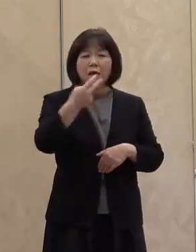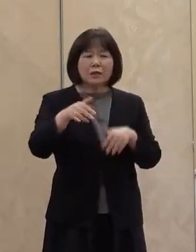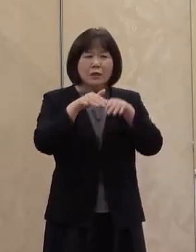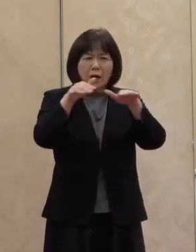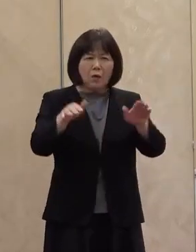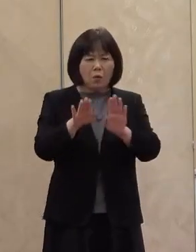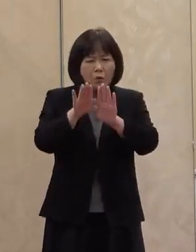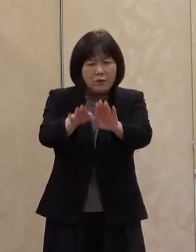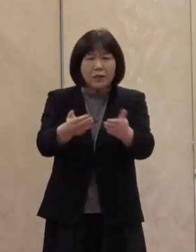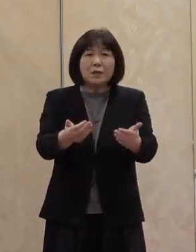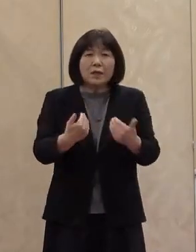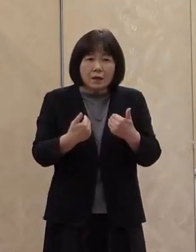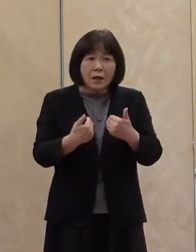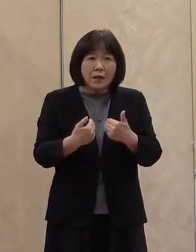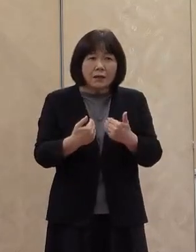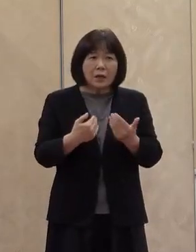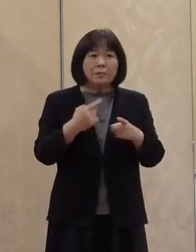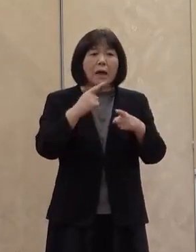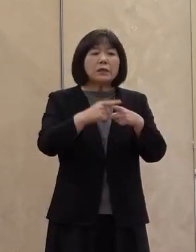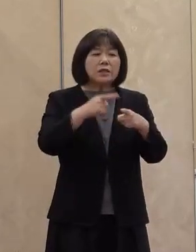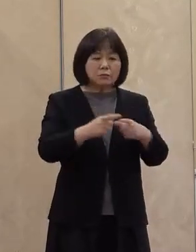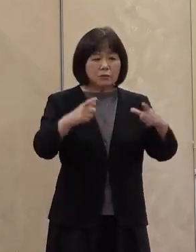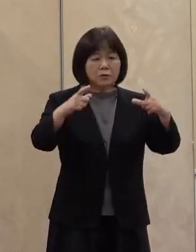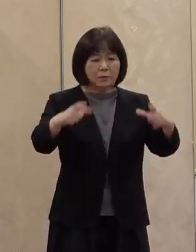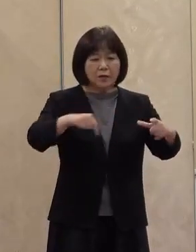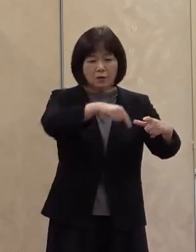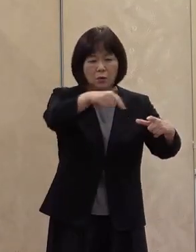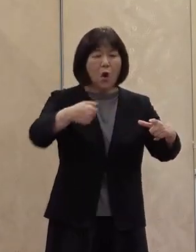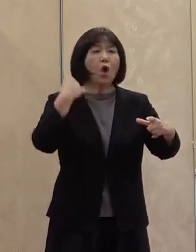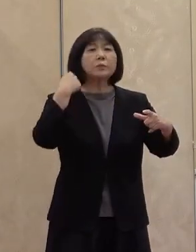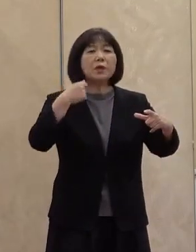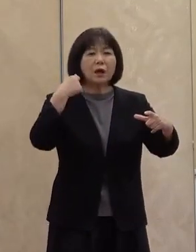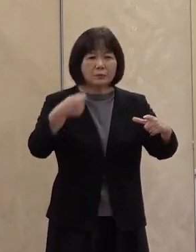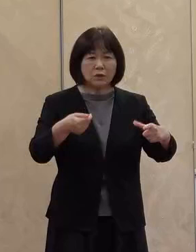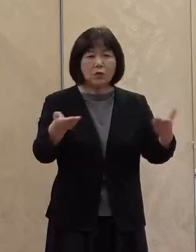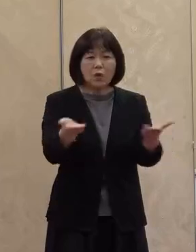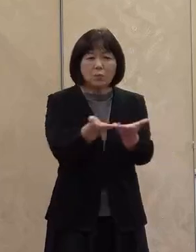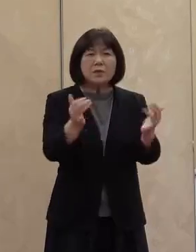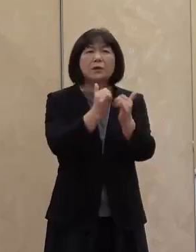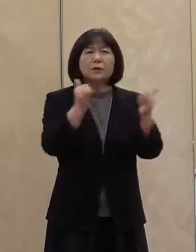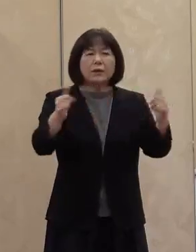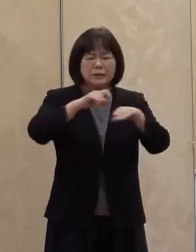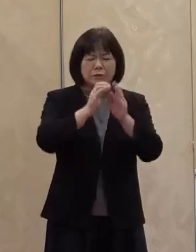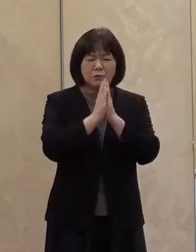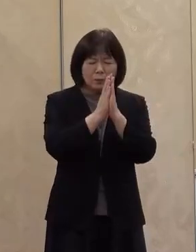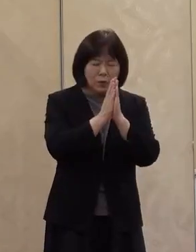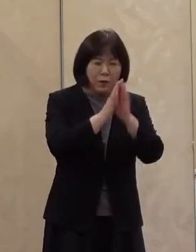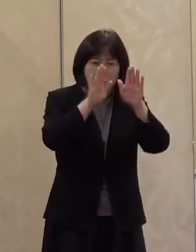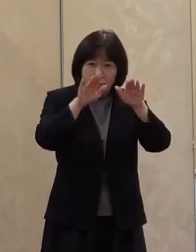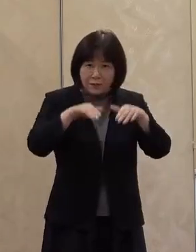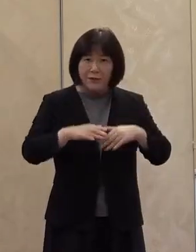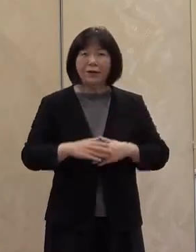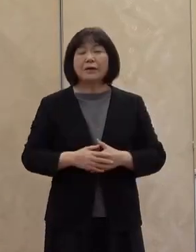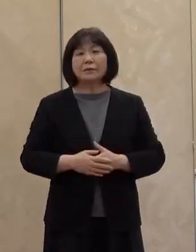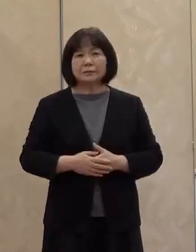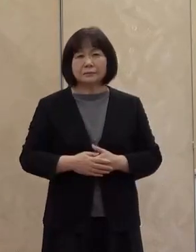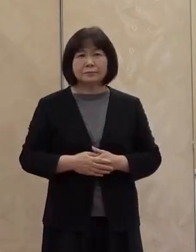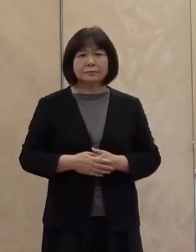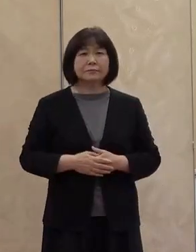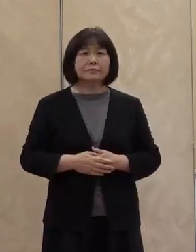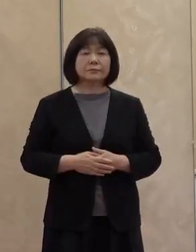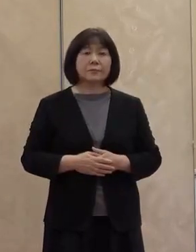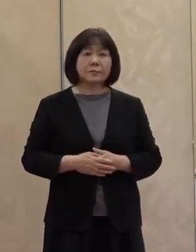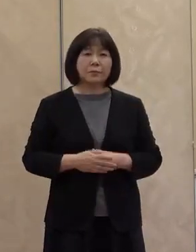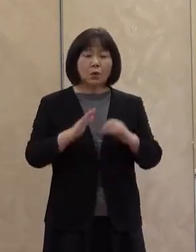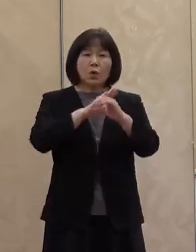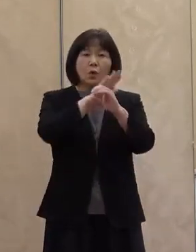えなきゃいけないというので、一部ですけど南の事業者の皆さんに厳しいお願いもしたりもしています。この